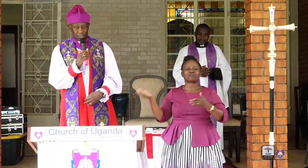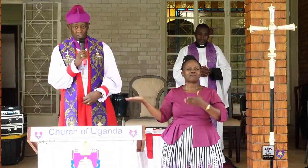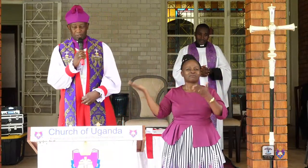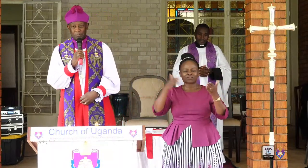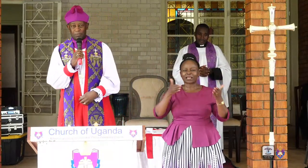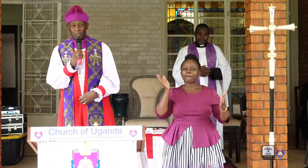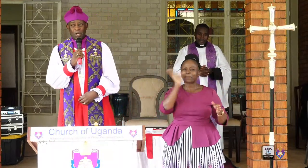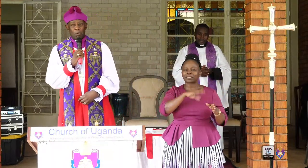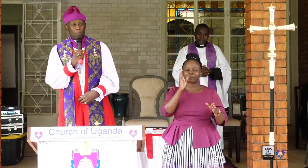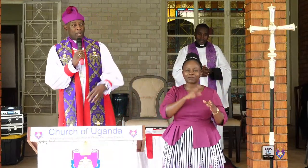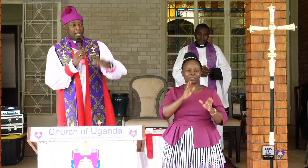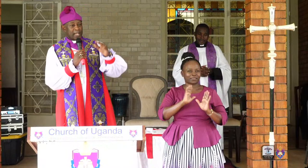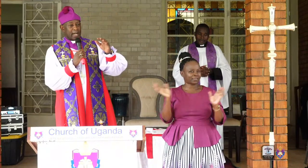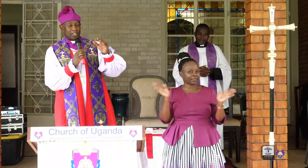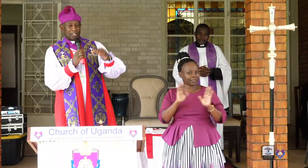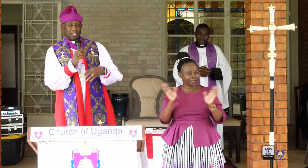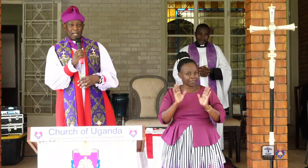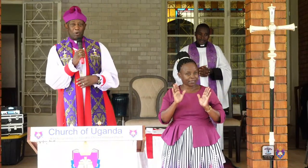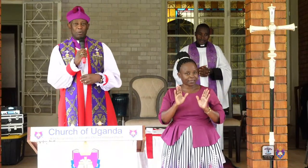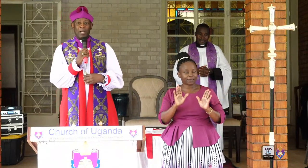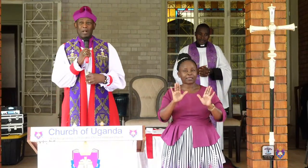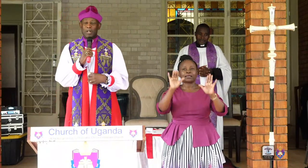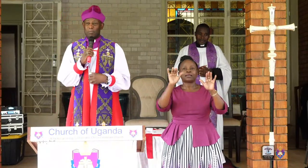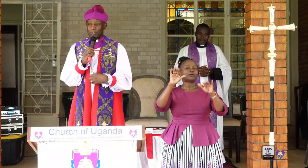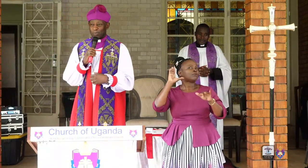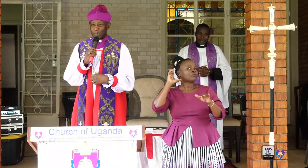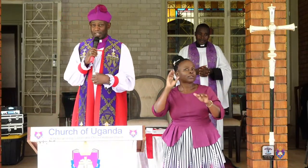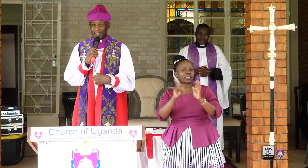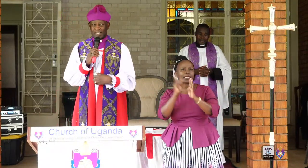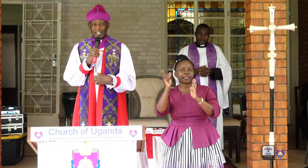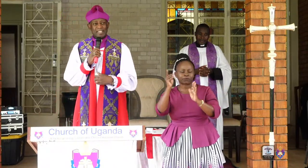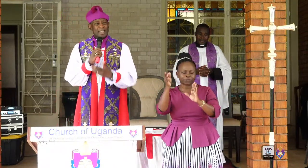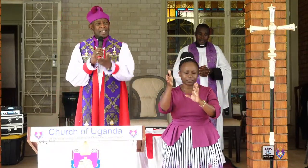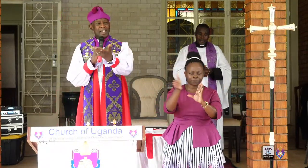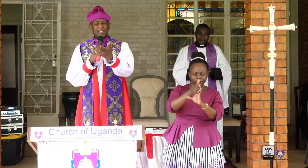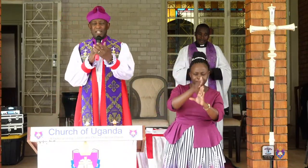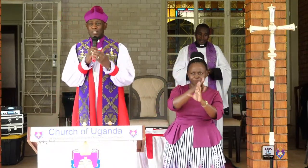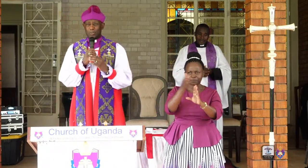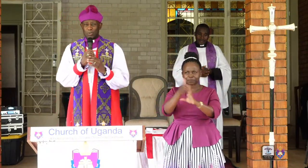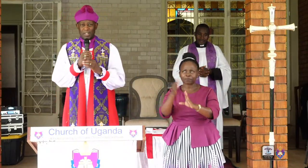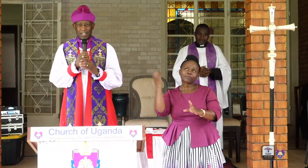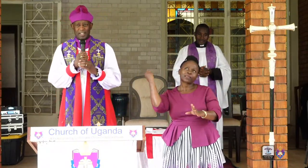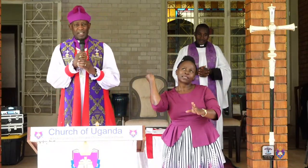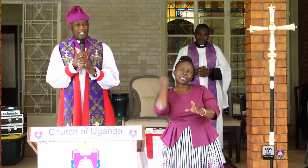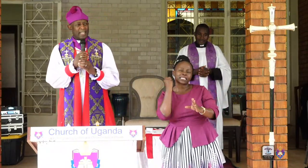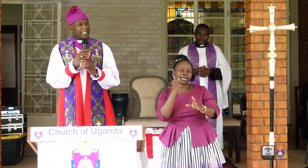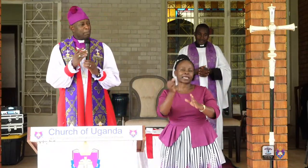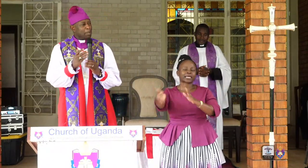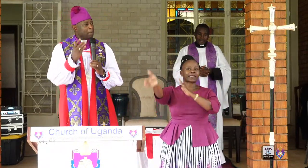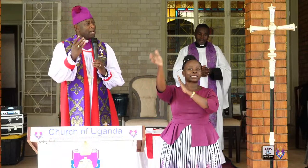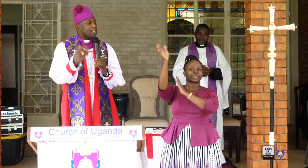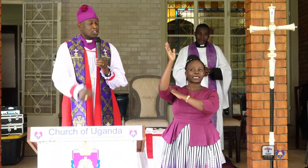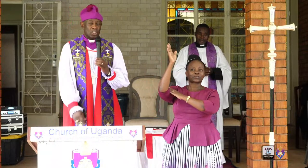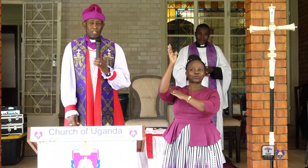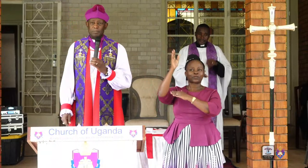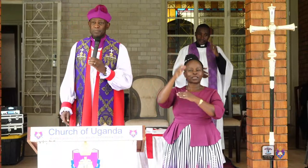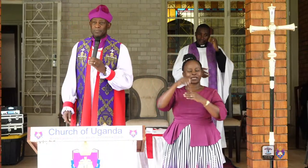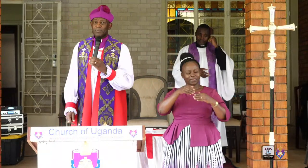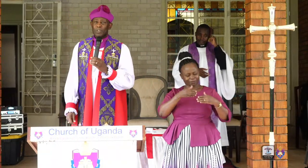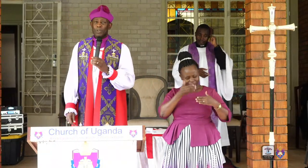bubi mulire ate Dawudi bwe yalungamizibwa saddaaka za Katonda yememe